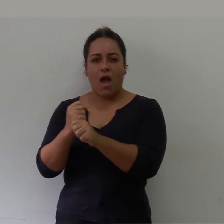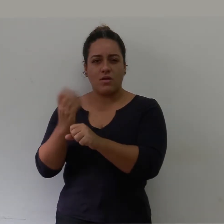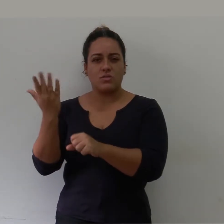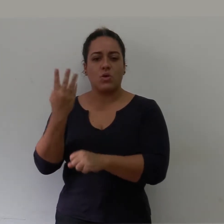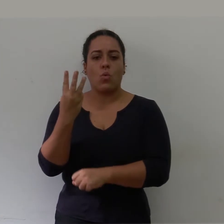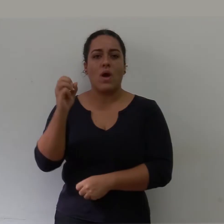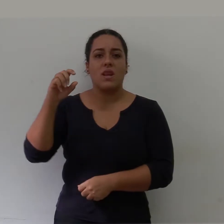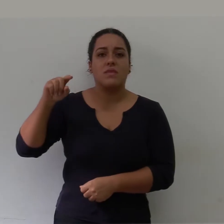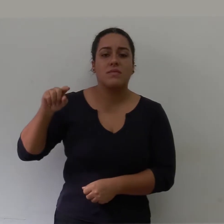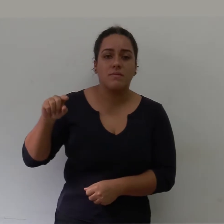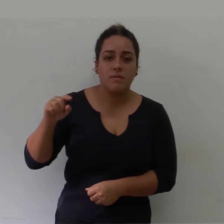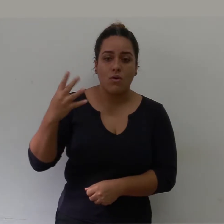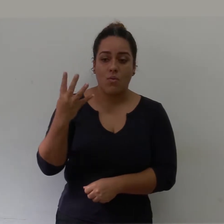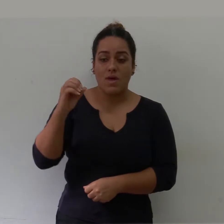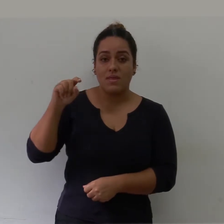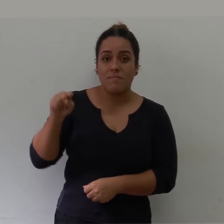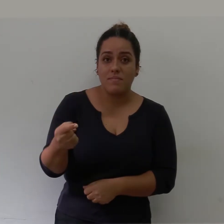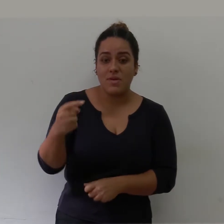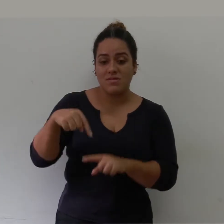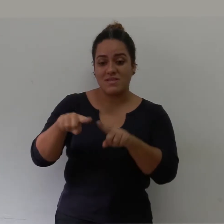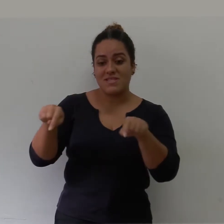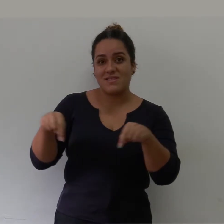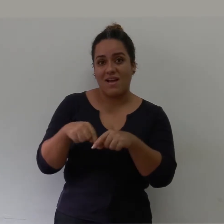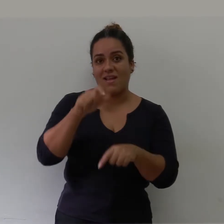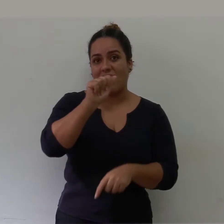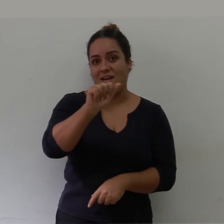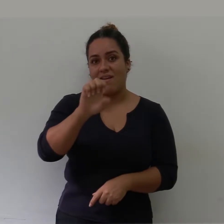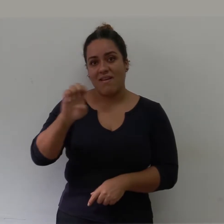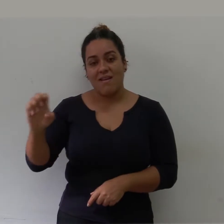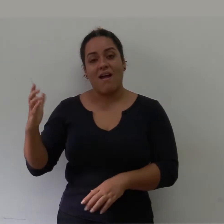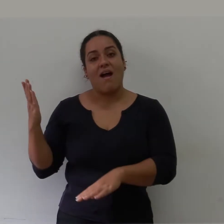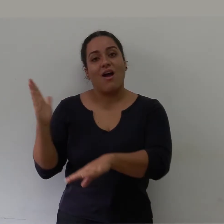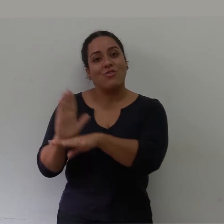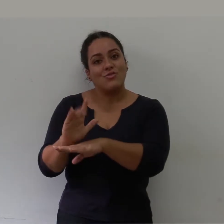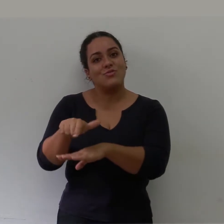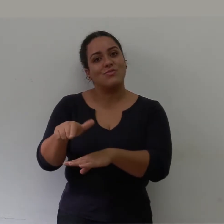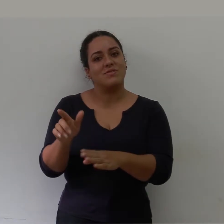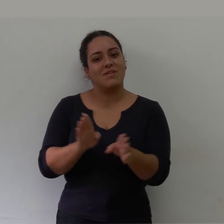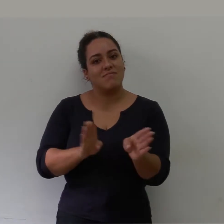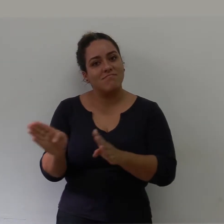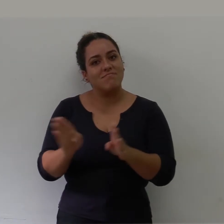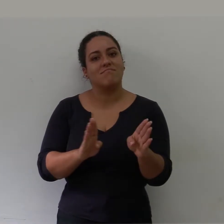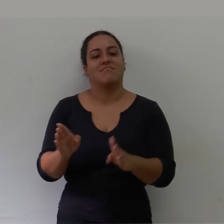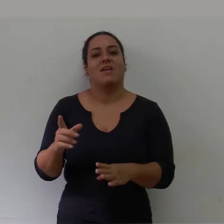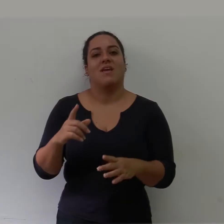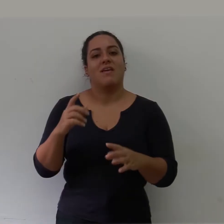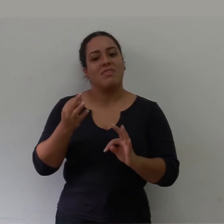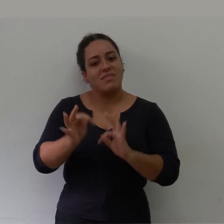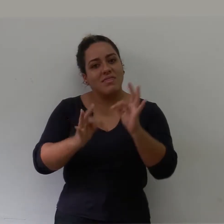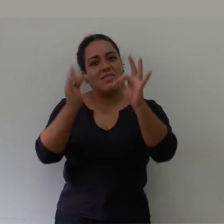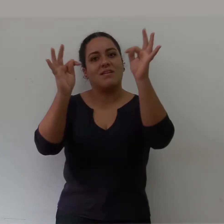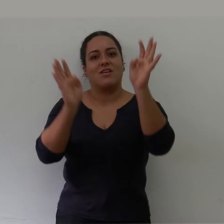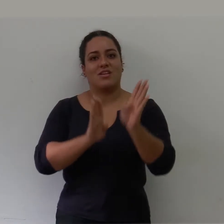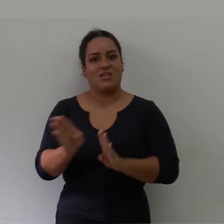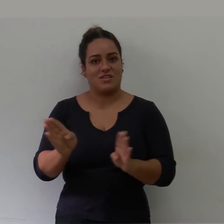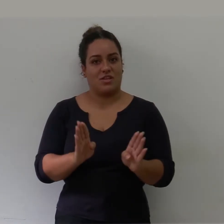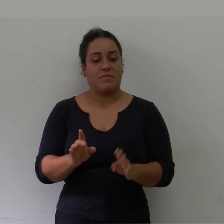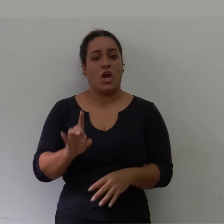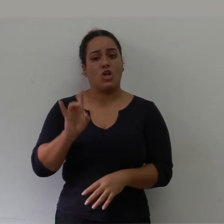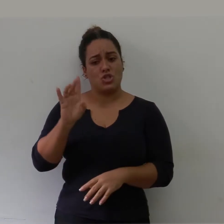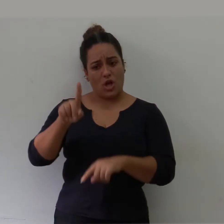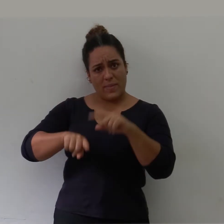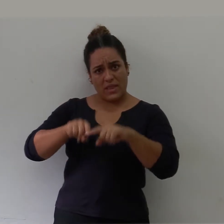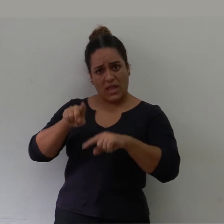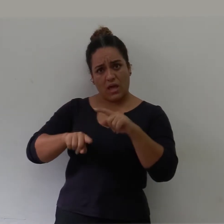mil salas de recursos multifuncionais, recursos que favorecem a inclusão, recursos de tecnologia assistiva. Mas não basta o